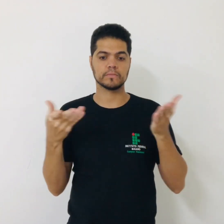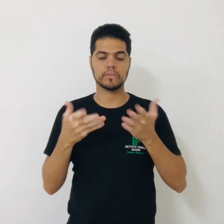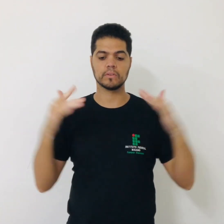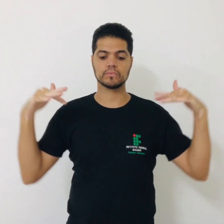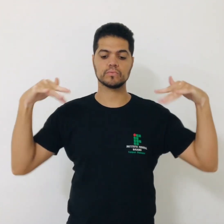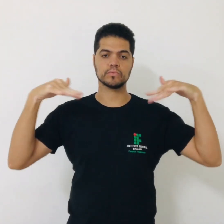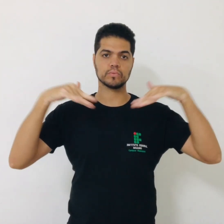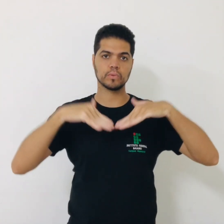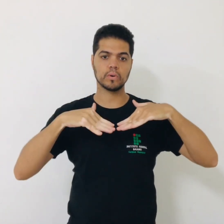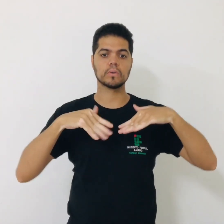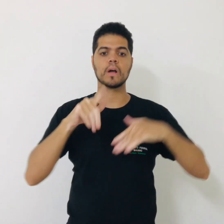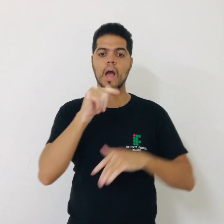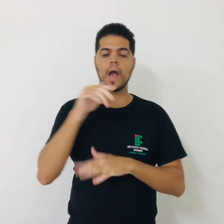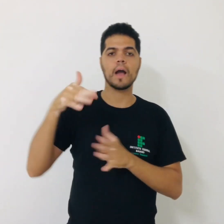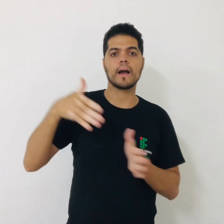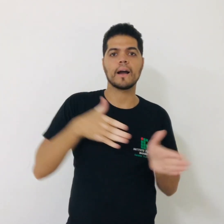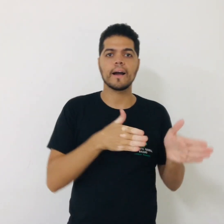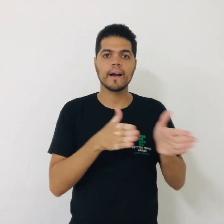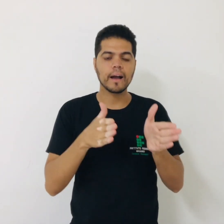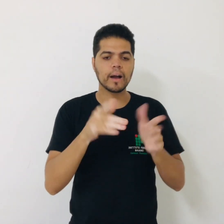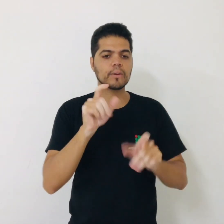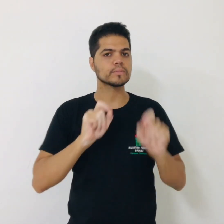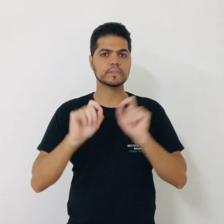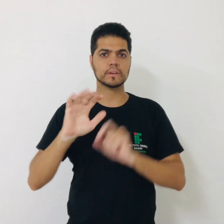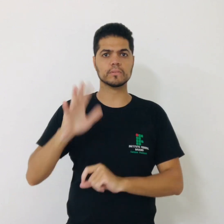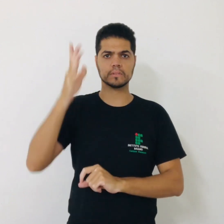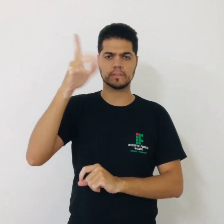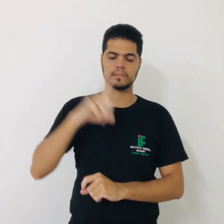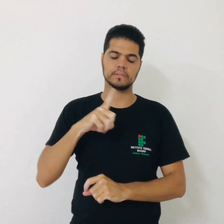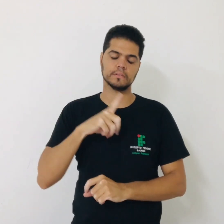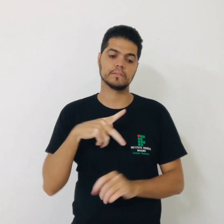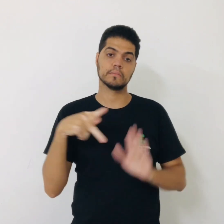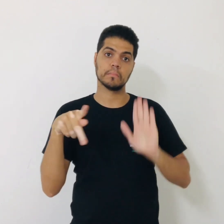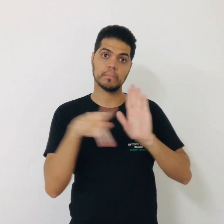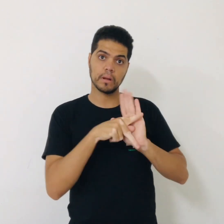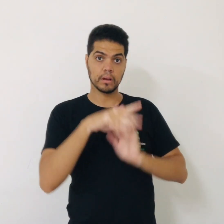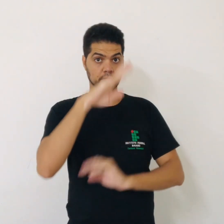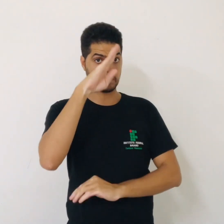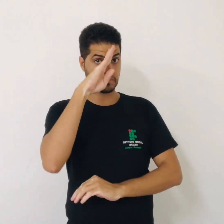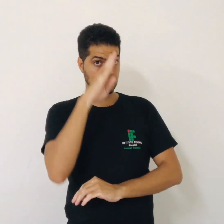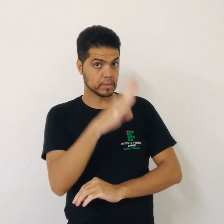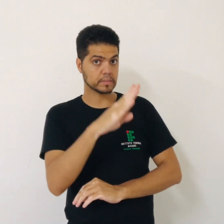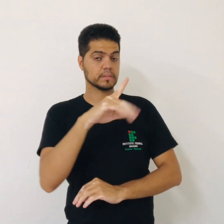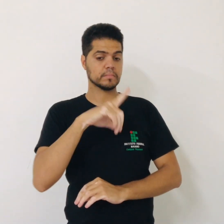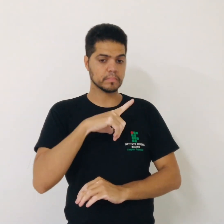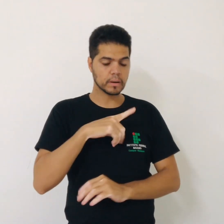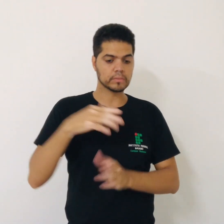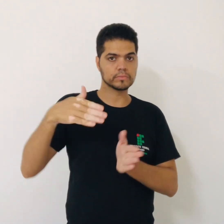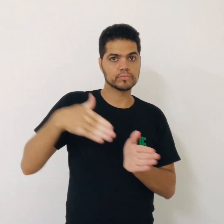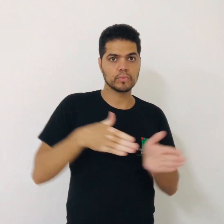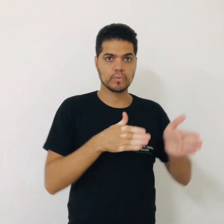recebe águas de seus afluentes, ou pelo rio que se forma pelo conjunto de afluentes.